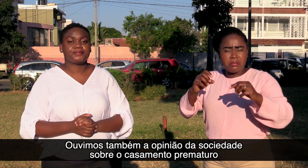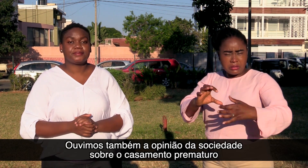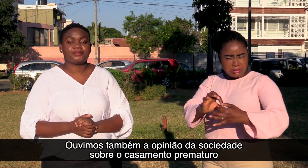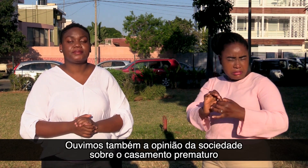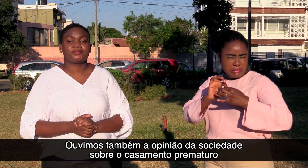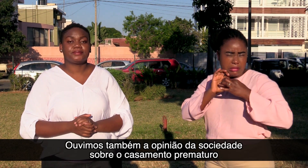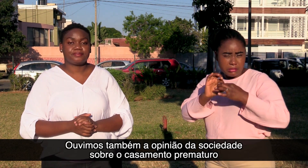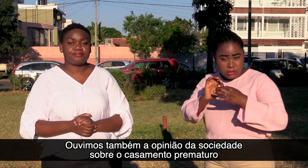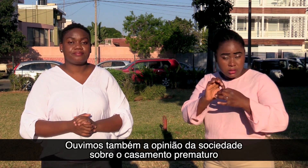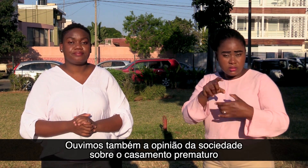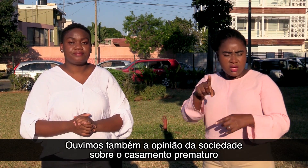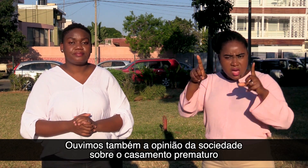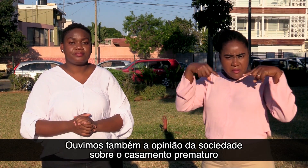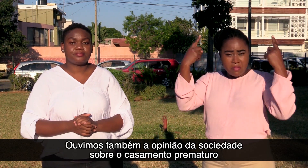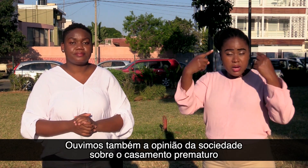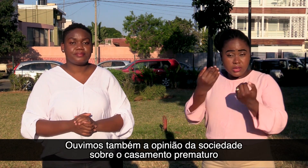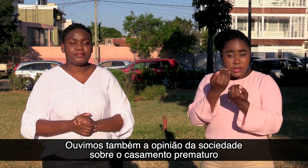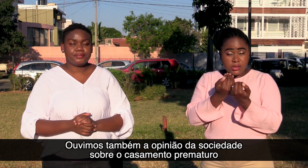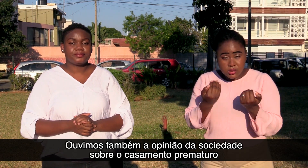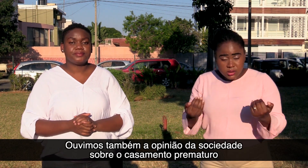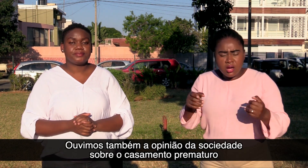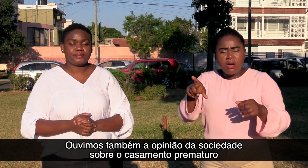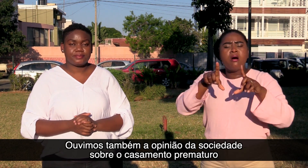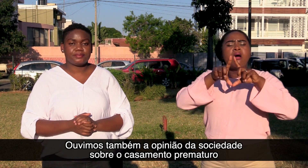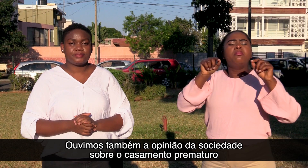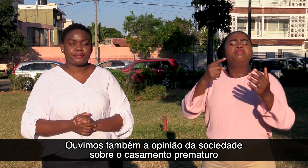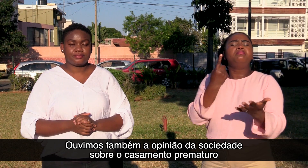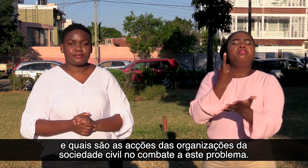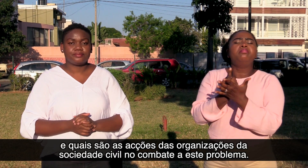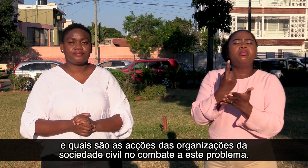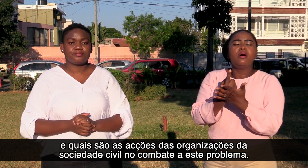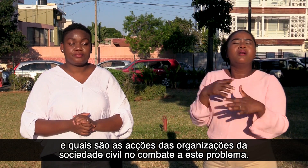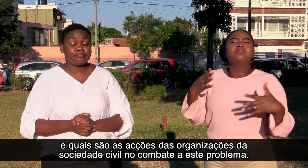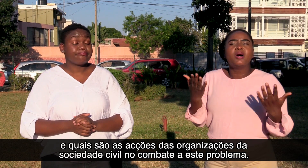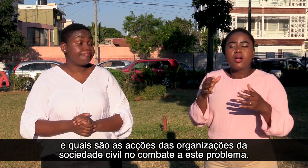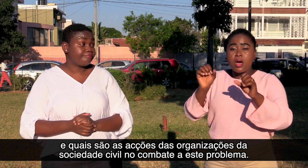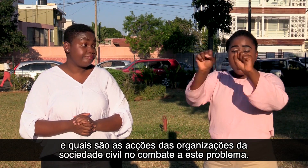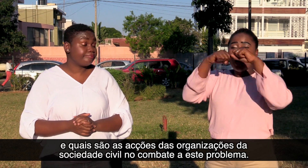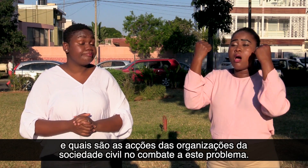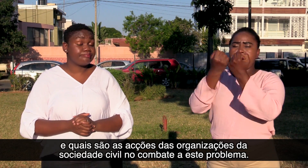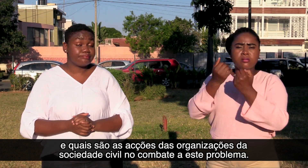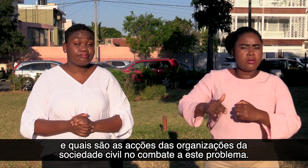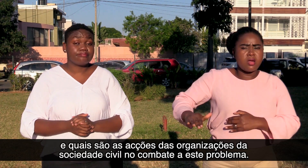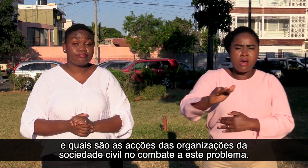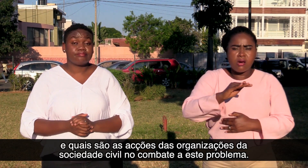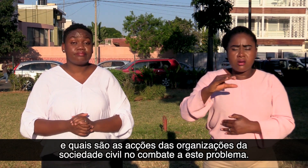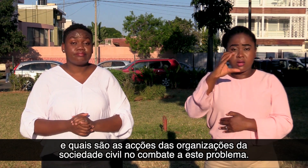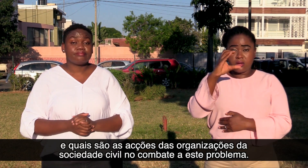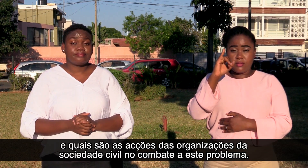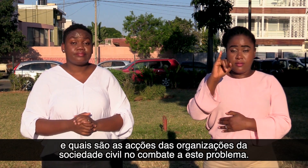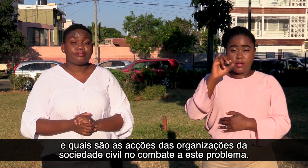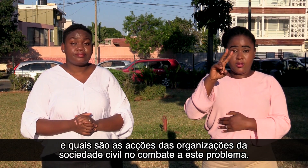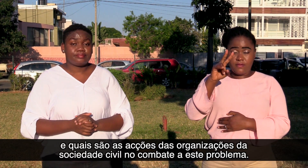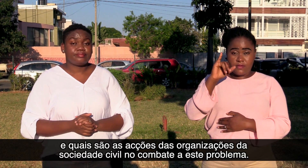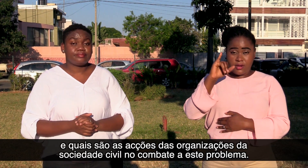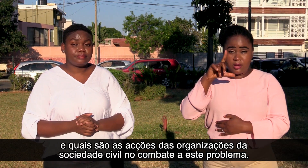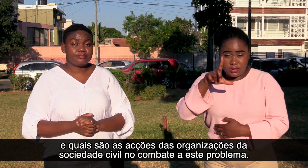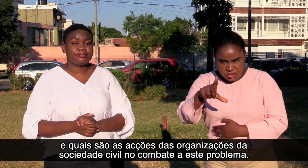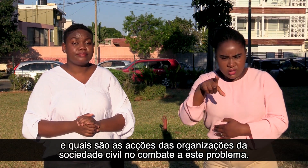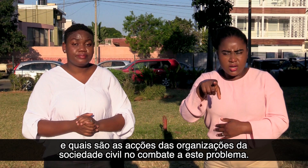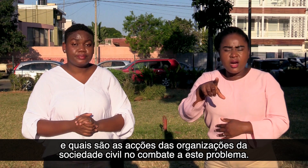Ouvimos também a opinião da sociedade sobre o casamento prematuro e quais são as ações das organizações da sociedade